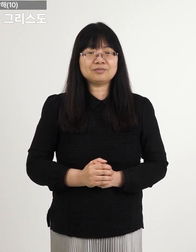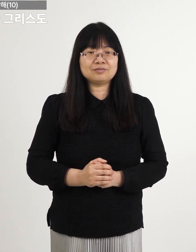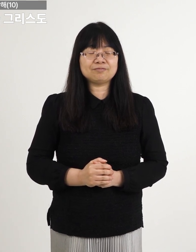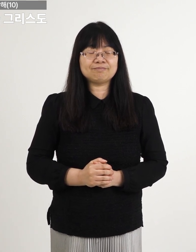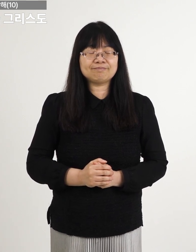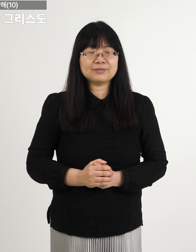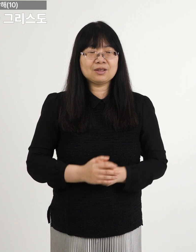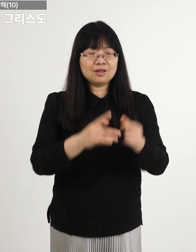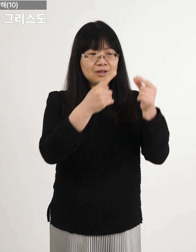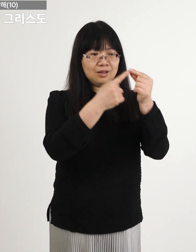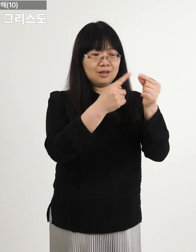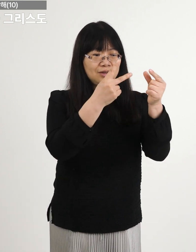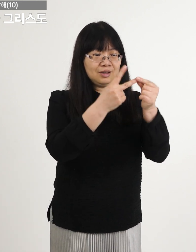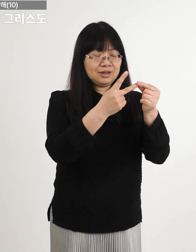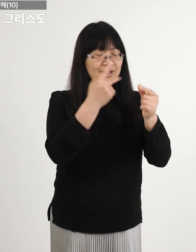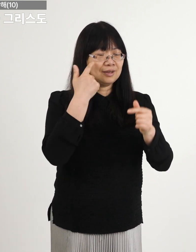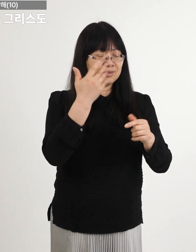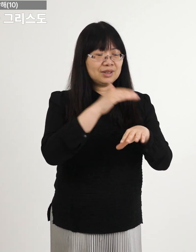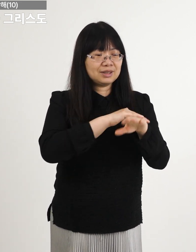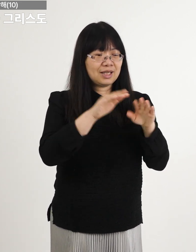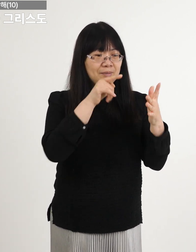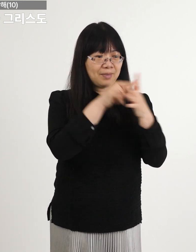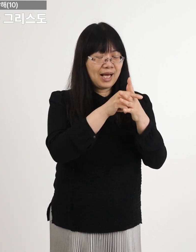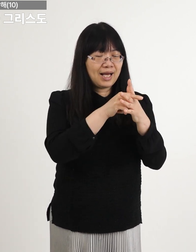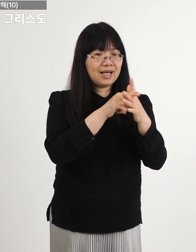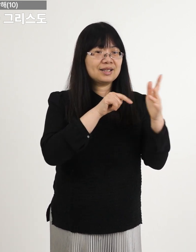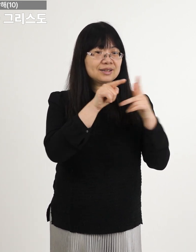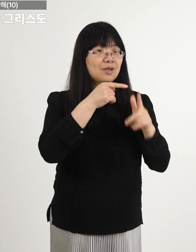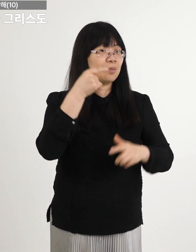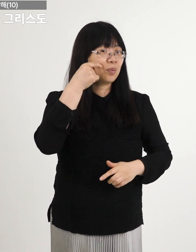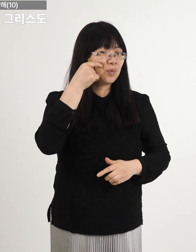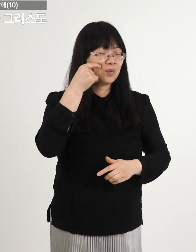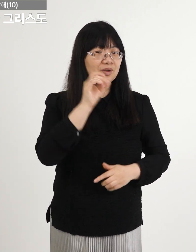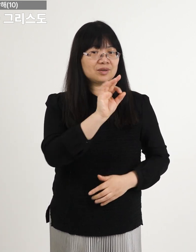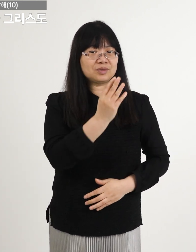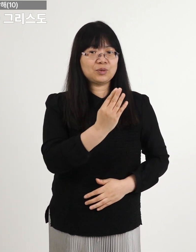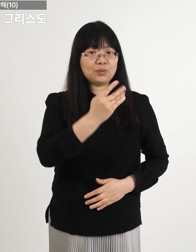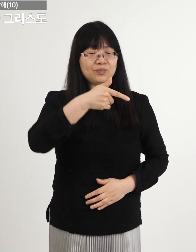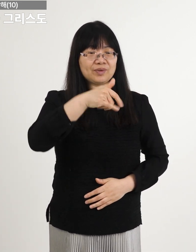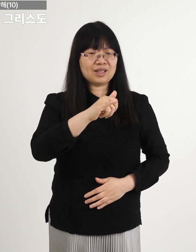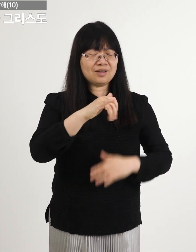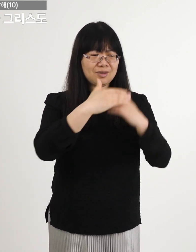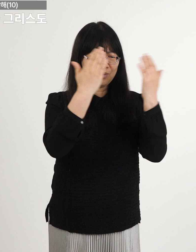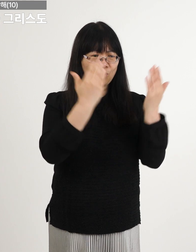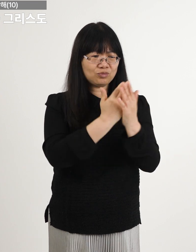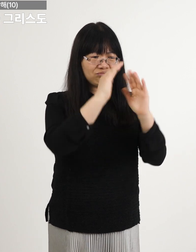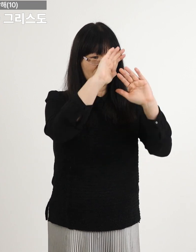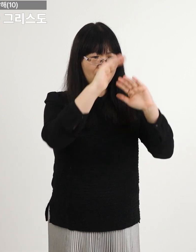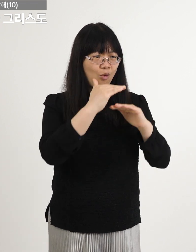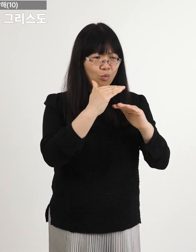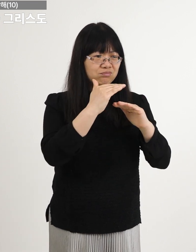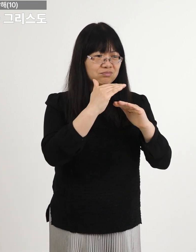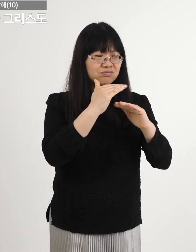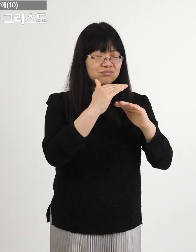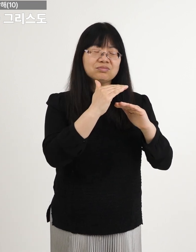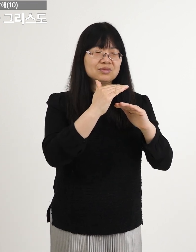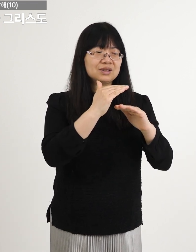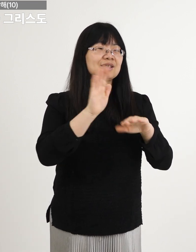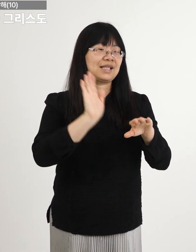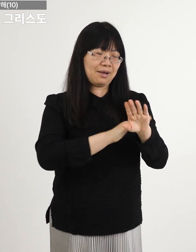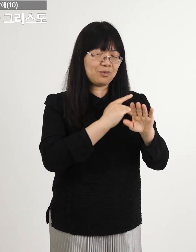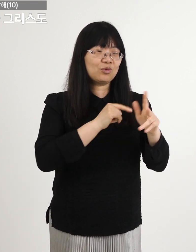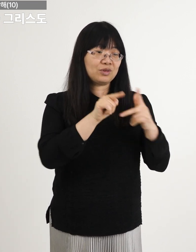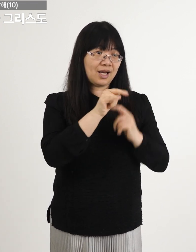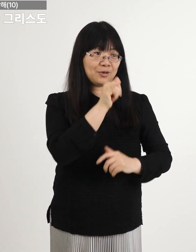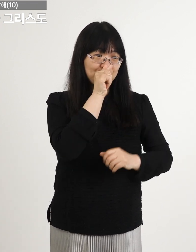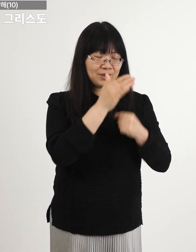제대로 파악하거나 이해하지 못하면 욥기 전체가 비틀어지는 우려가 있습니다.